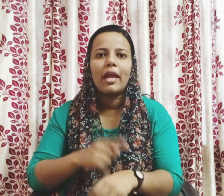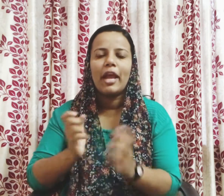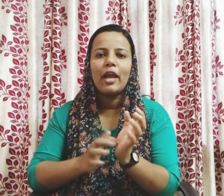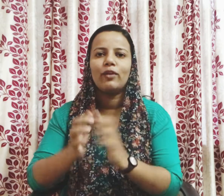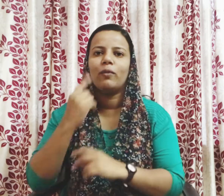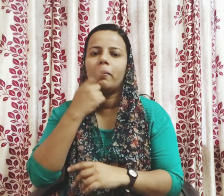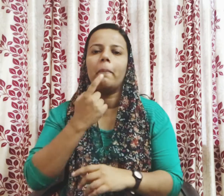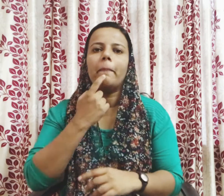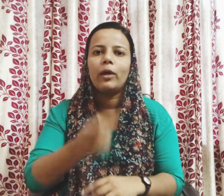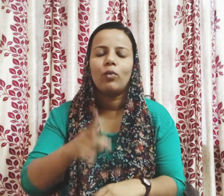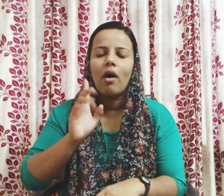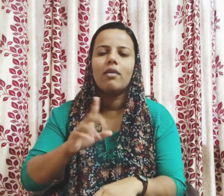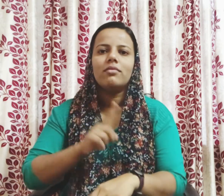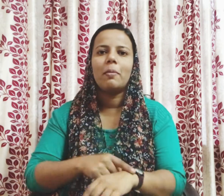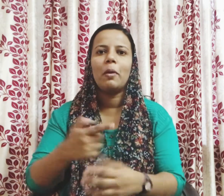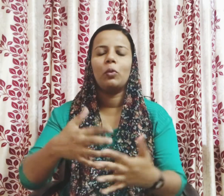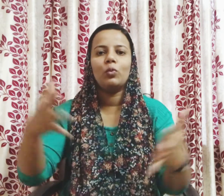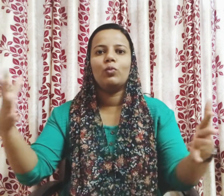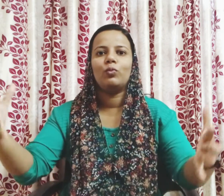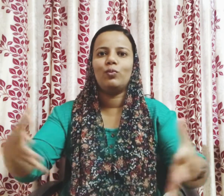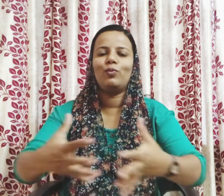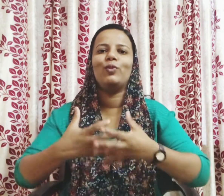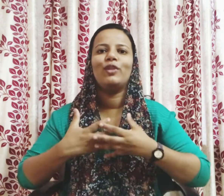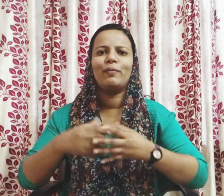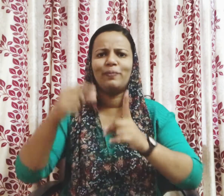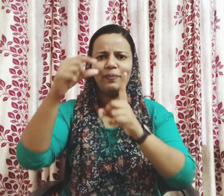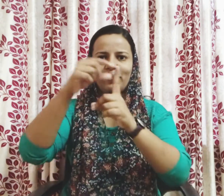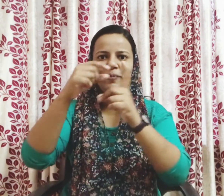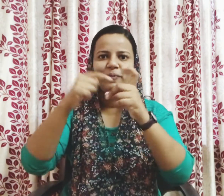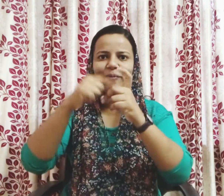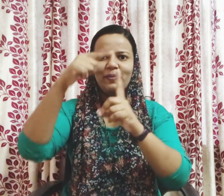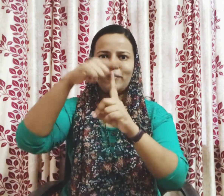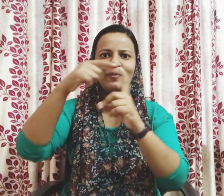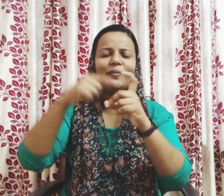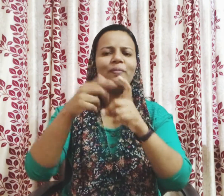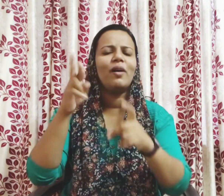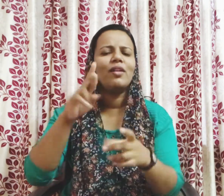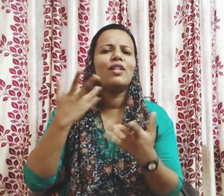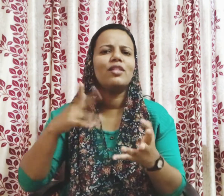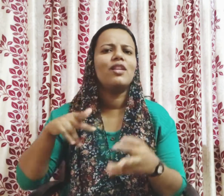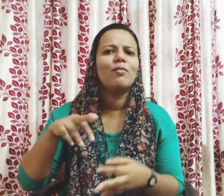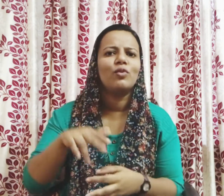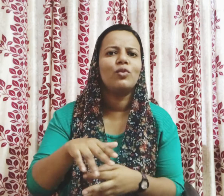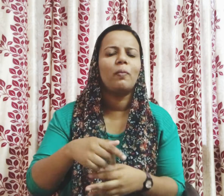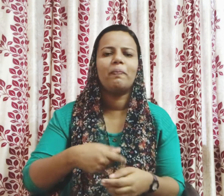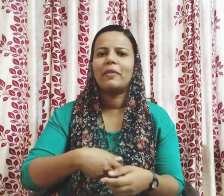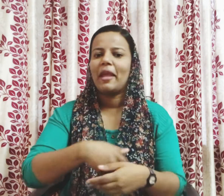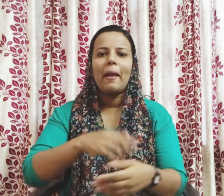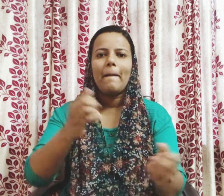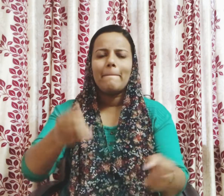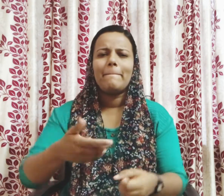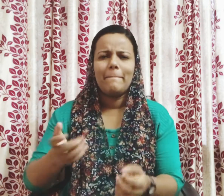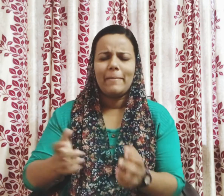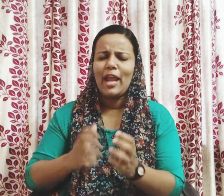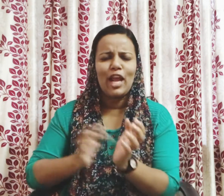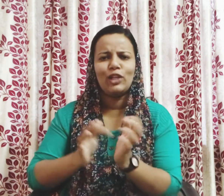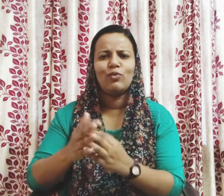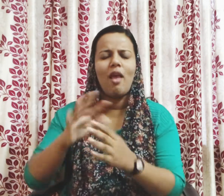നേരം കൊണ്ട് വെളിപ്പെട്ട് വരിക. അപ്പോൾ ഇവിടെ എന്താണ് പത്രോസിനെ സംഭവിച്ചത്? പത്രോസ് പറയുന്ന ഒരു കാര്യമുണ്ട്, ഞാൻ എൻ്റെ പടക് ദൈവത്തിന് വിട്ടുകൊടുത്തു,